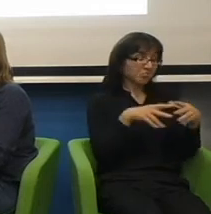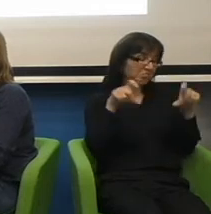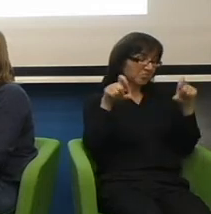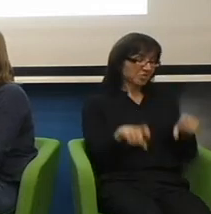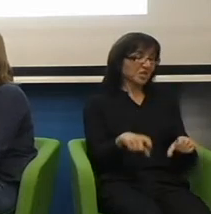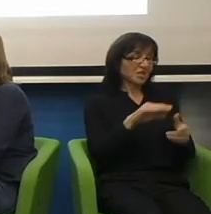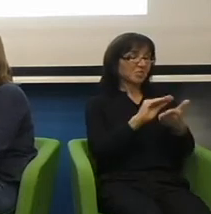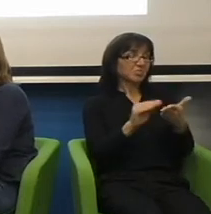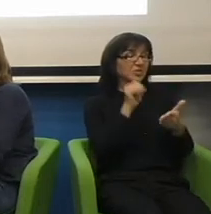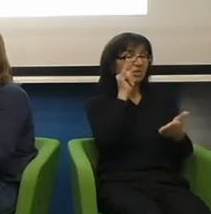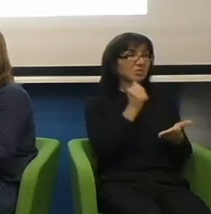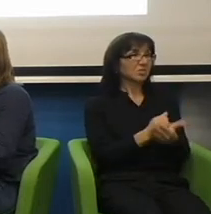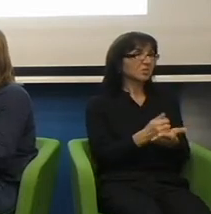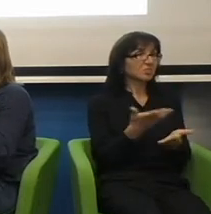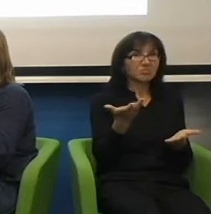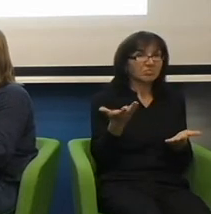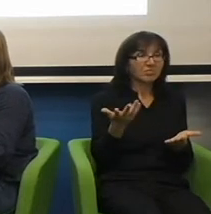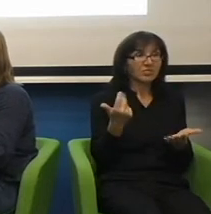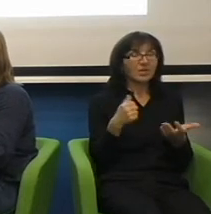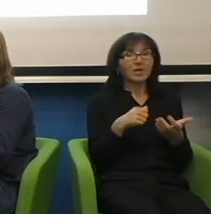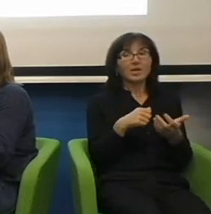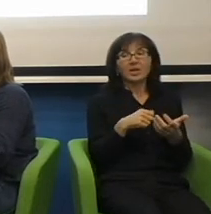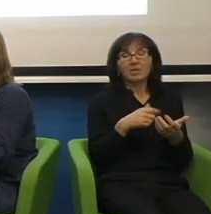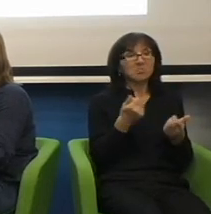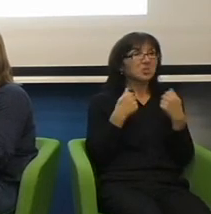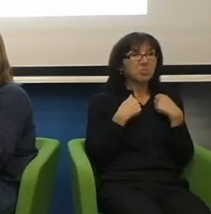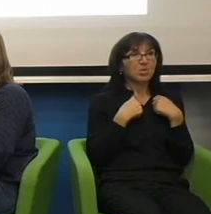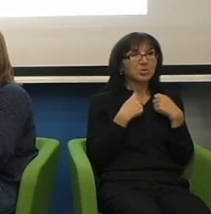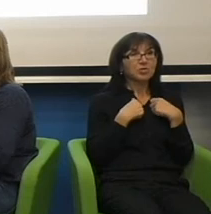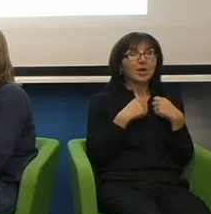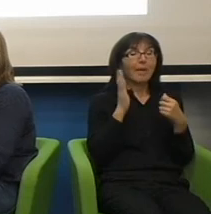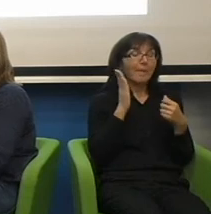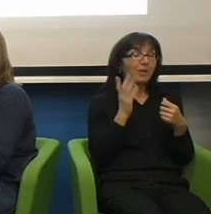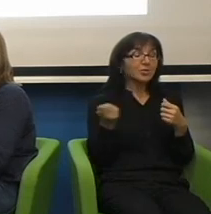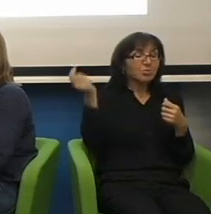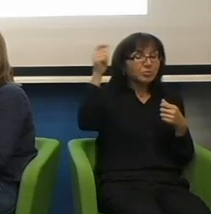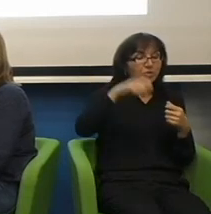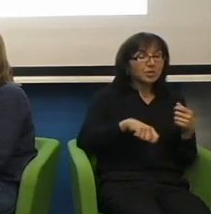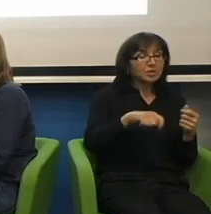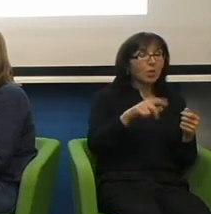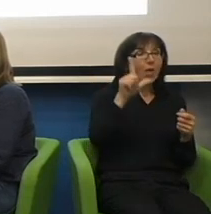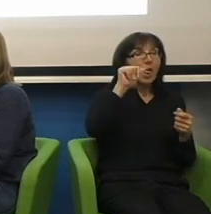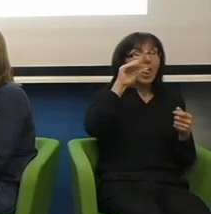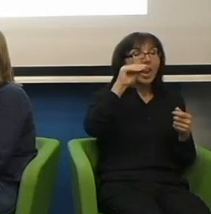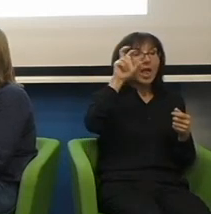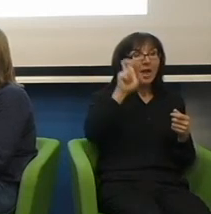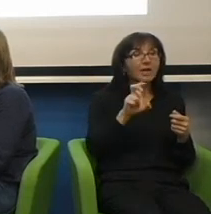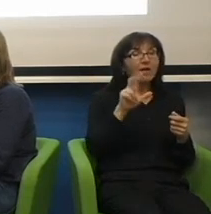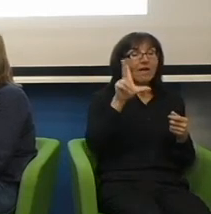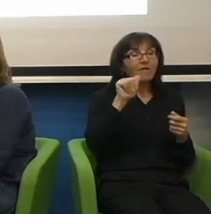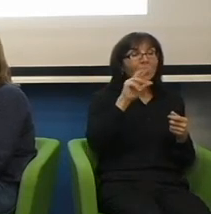Zjednoczonych. Pisze w nim, za chwilę do Stanów ma przyjechać Lech Wałęsa, ma przemawiać przed kongresem. Ona pisze w nim